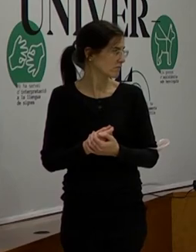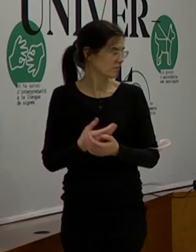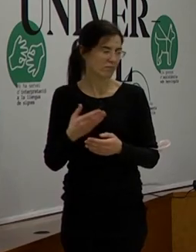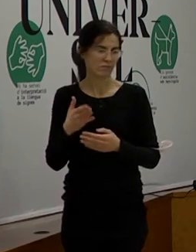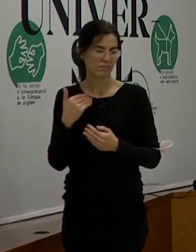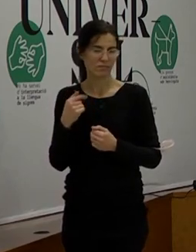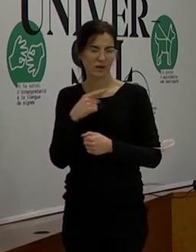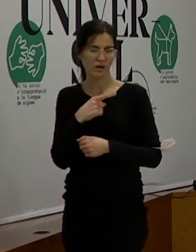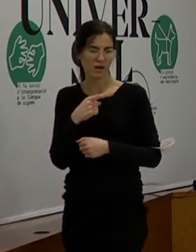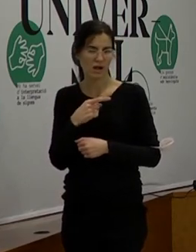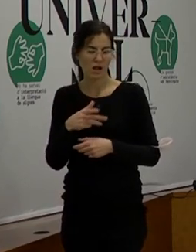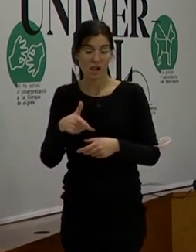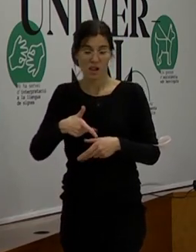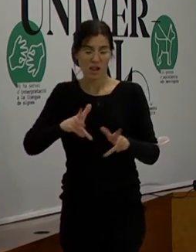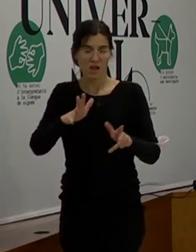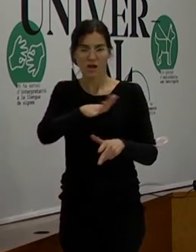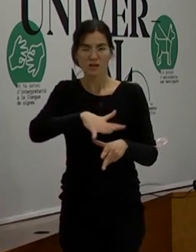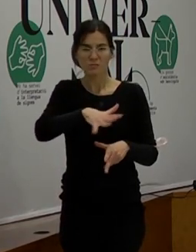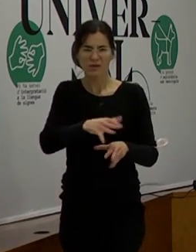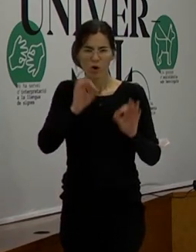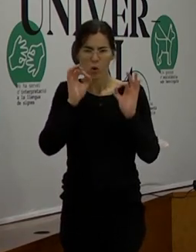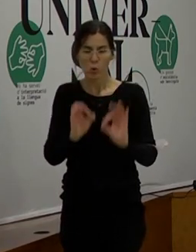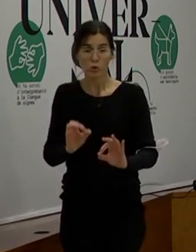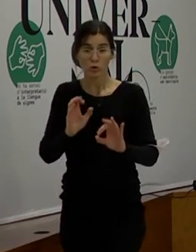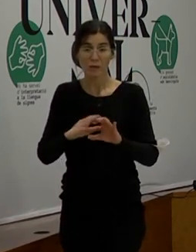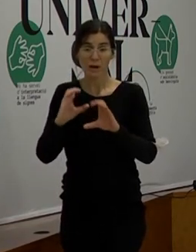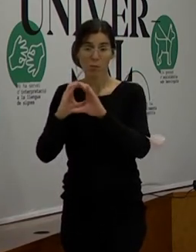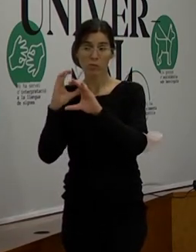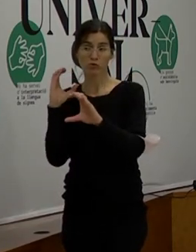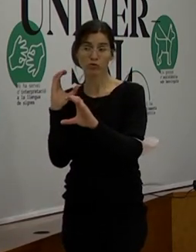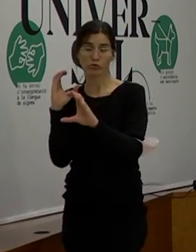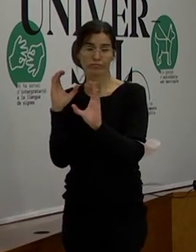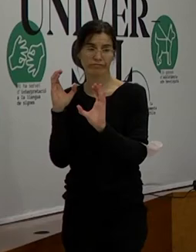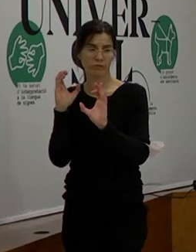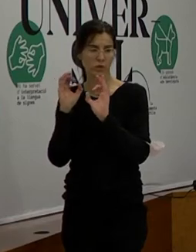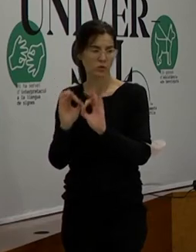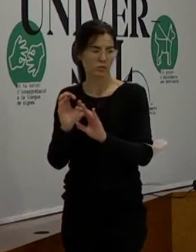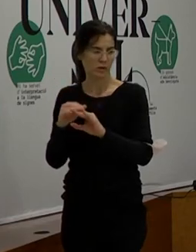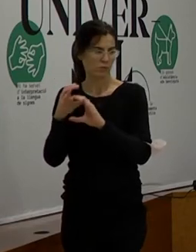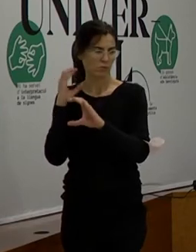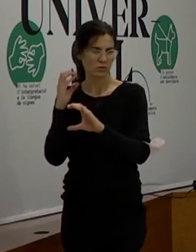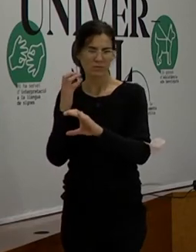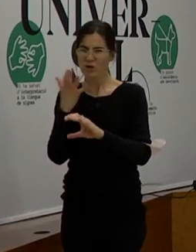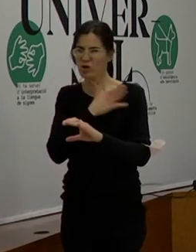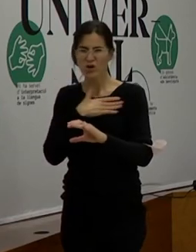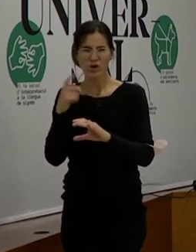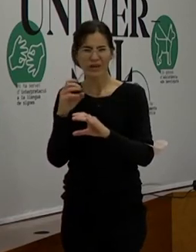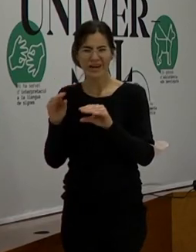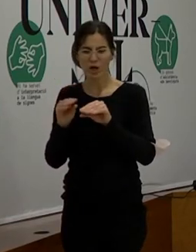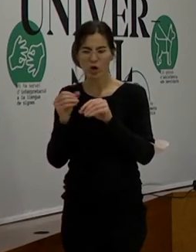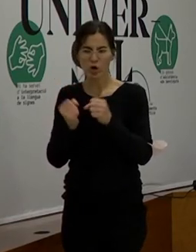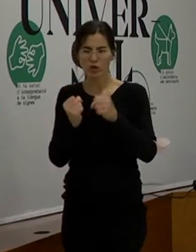anterior, sisplau, han deixat a l'espai just perquè passi el bus, però no volen que parquin els cotxes. O